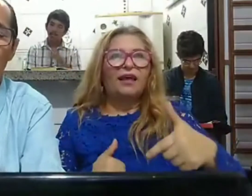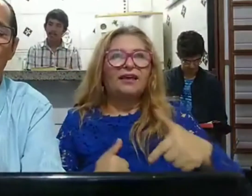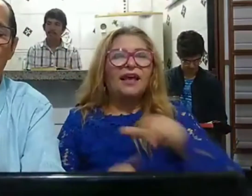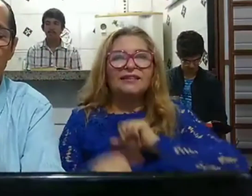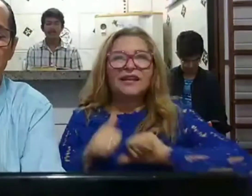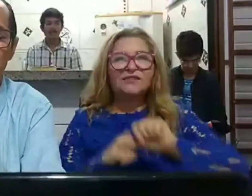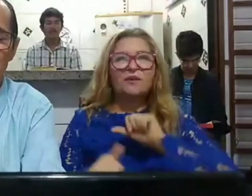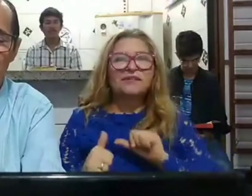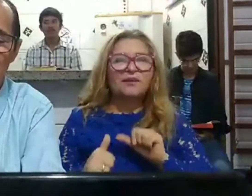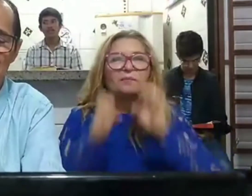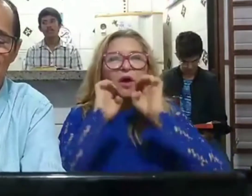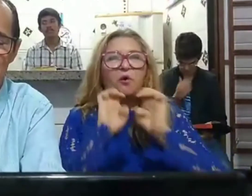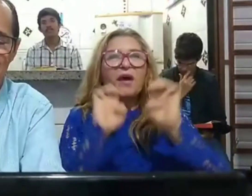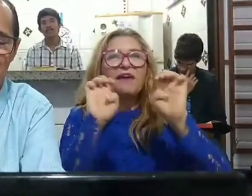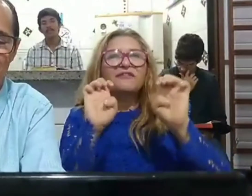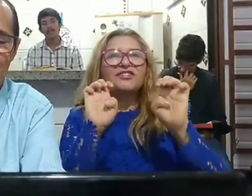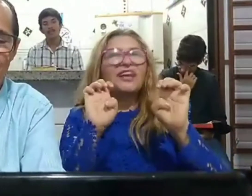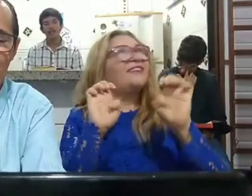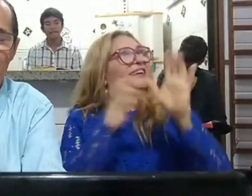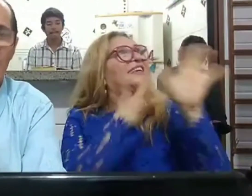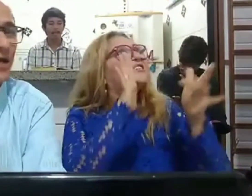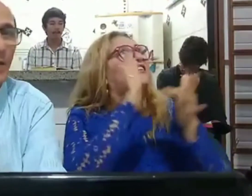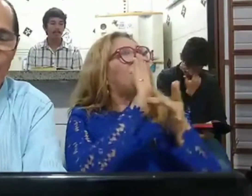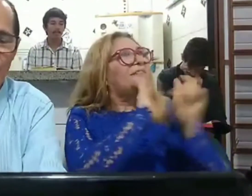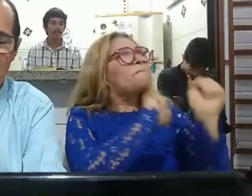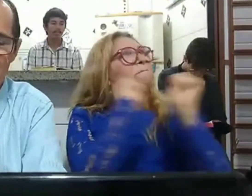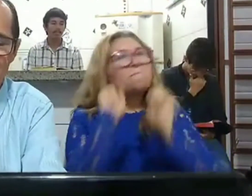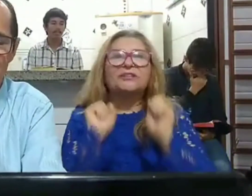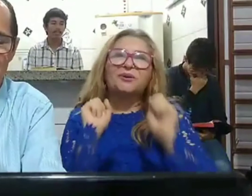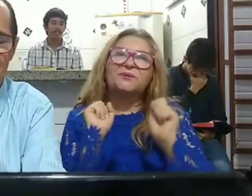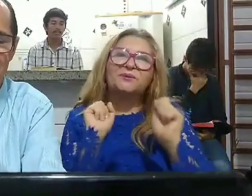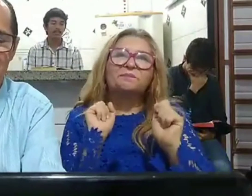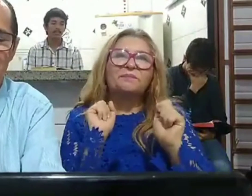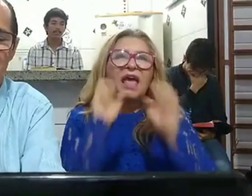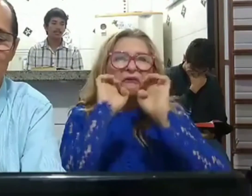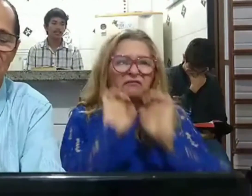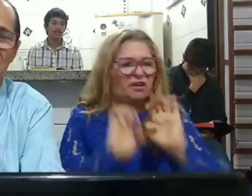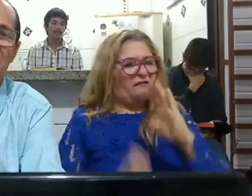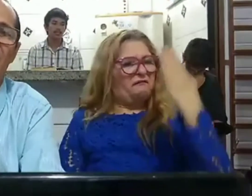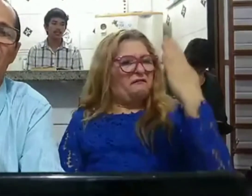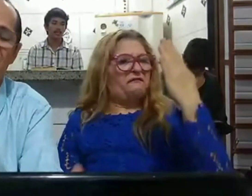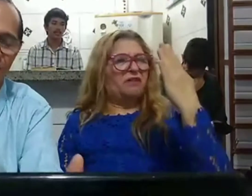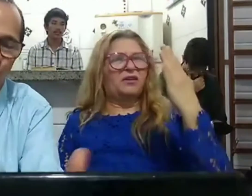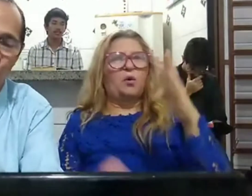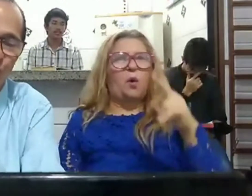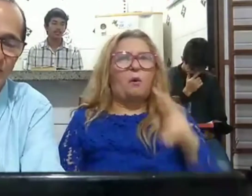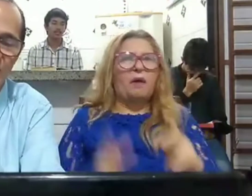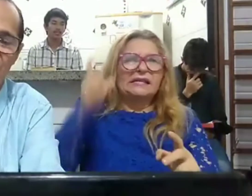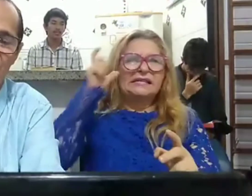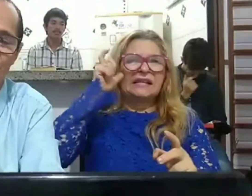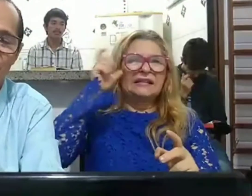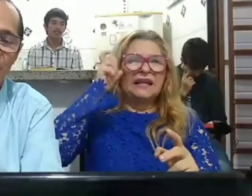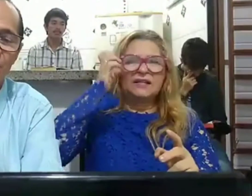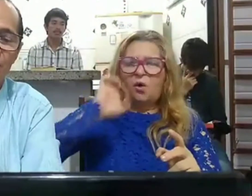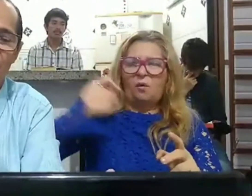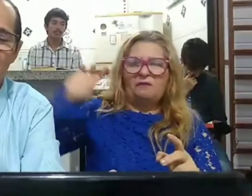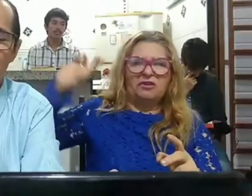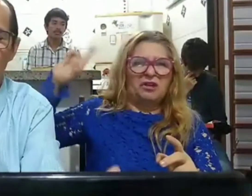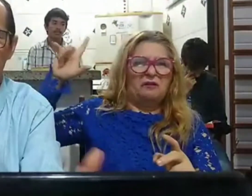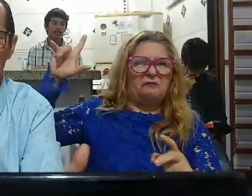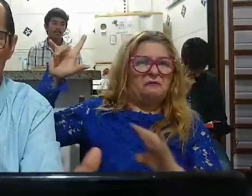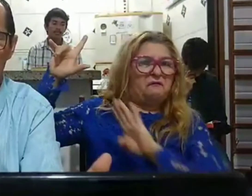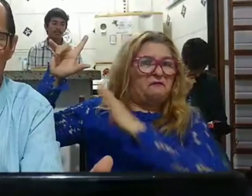ele é o poder de Deus para a salvação. Ele não é o evangelho falsificado de Satanás, o outro evangelho,